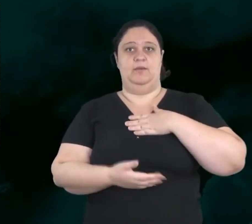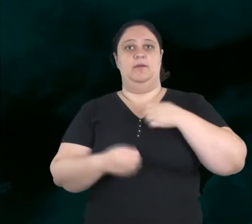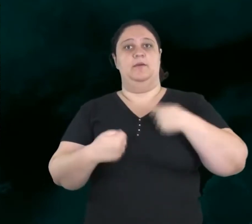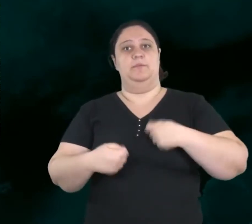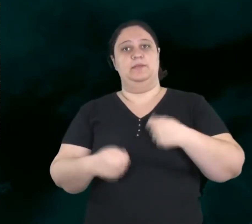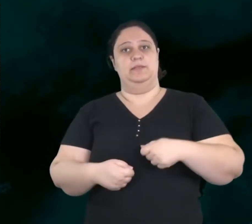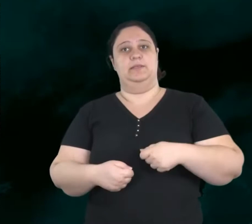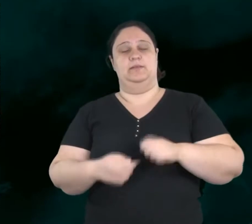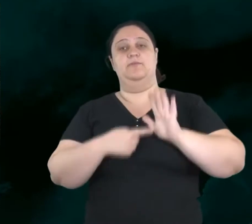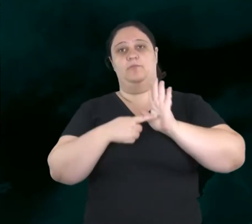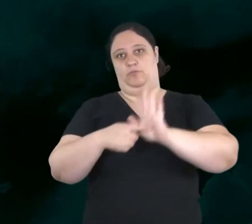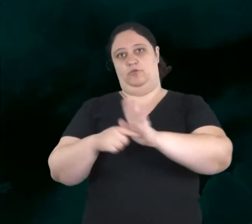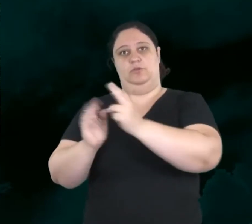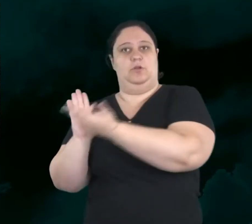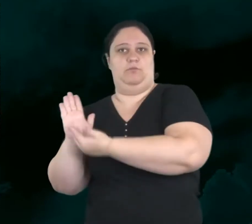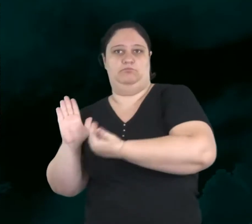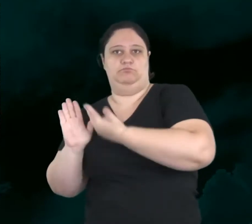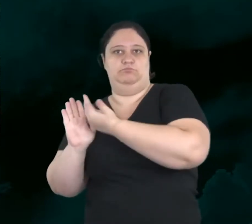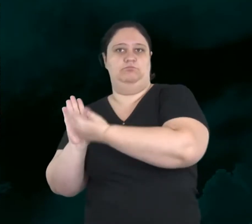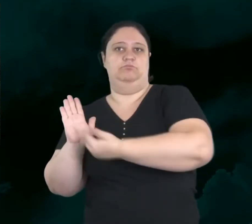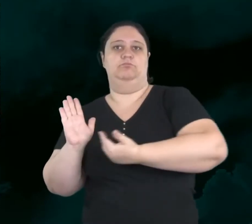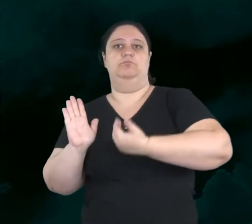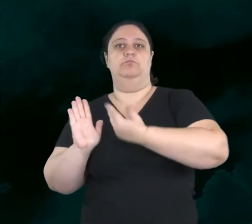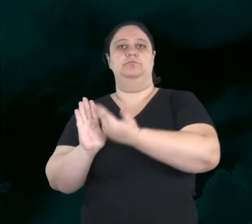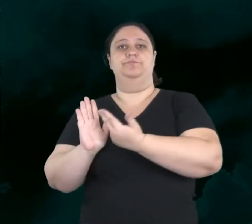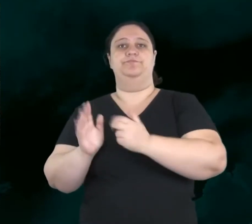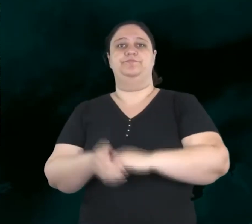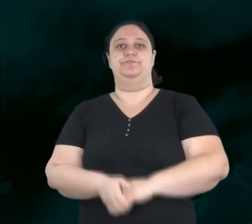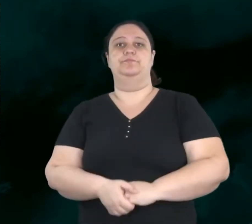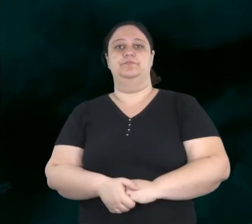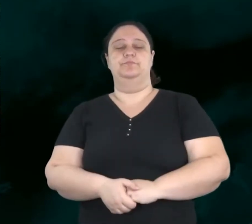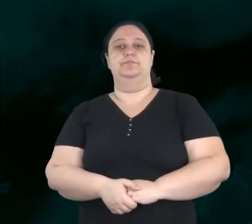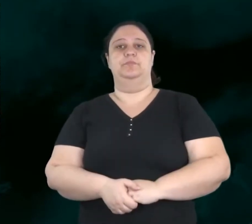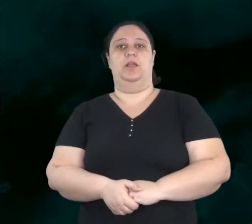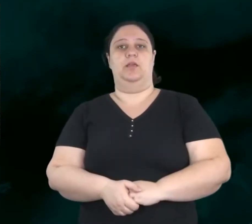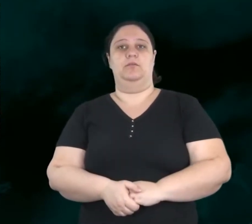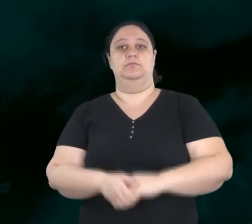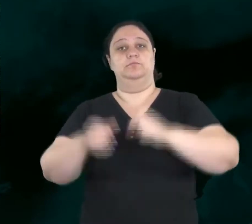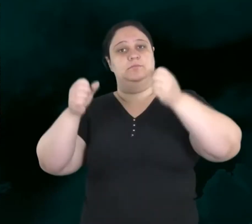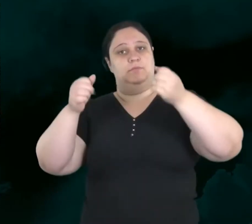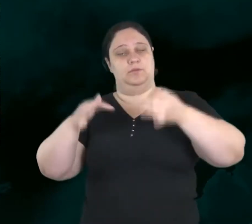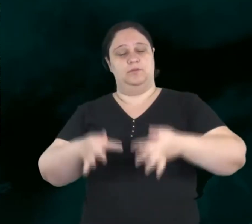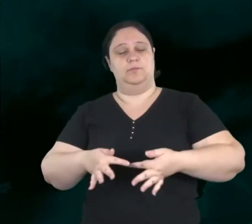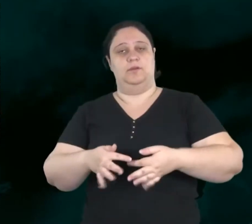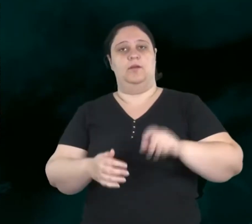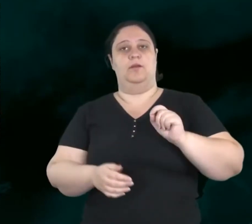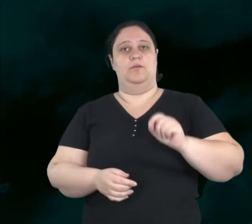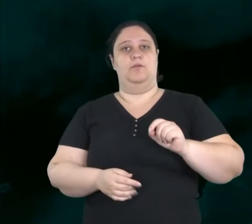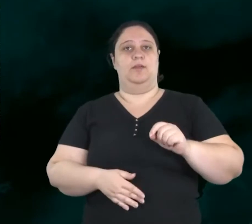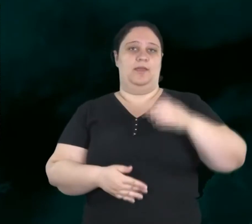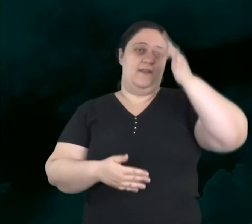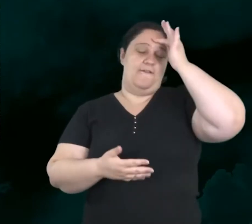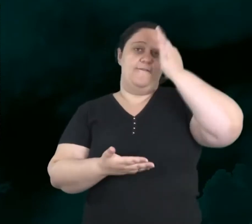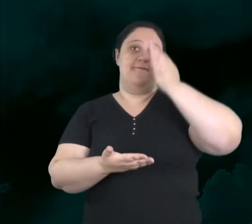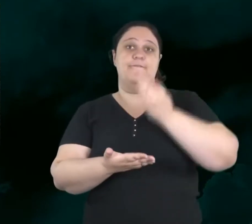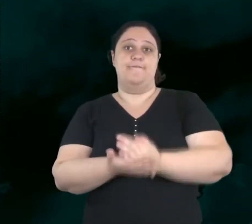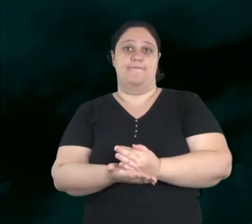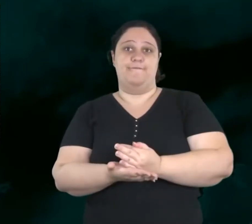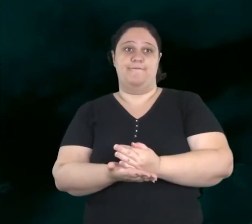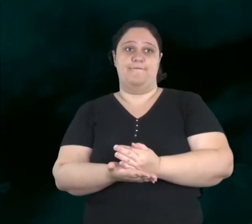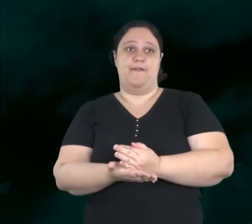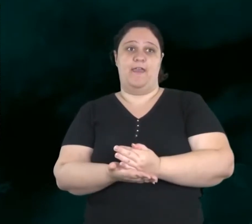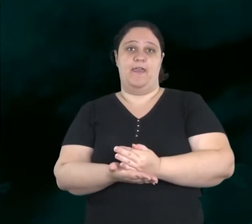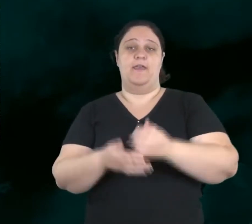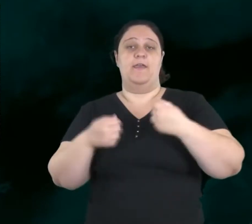rapidamente uma ilustração que eu fiz, né, para vocês entenderem que a fé vem pela palavra